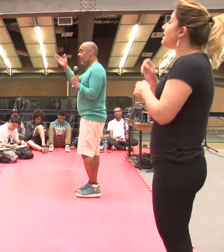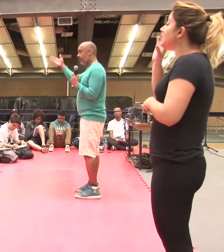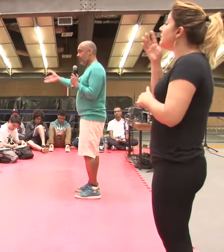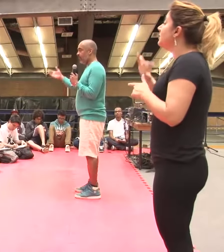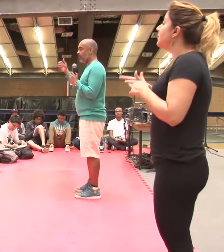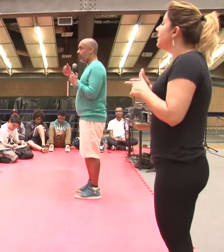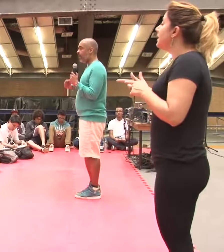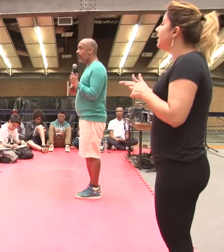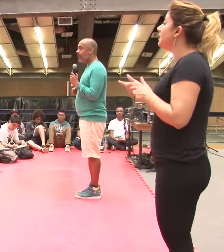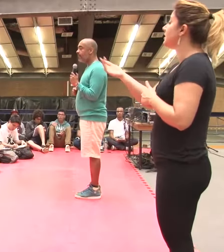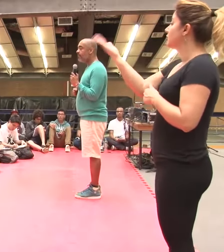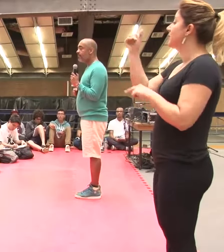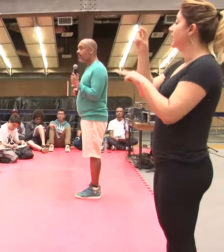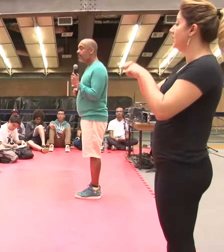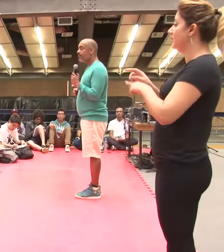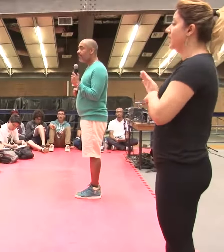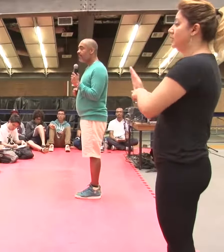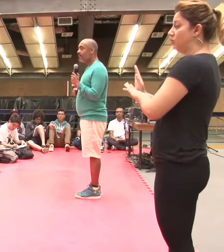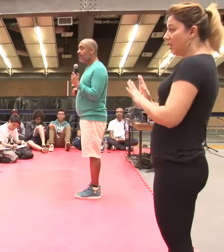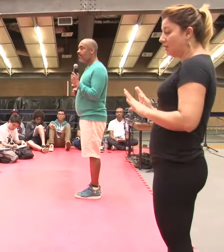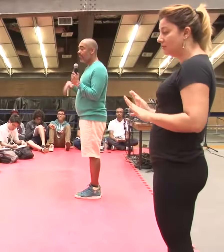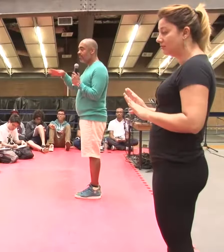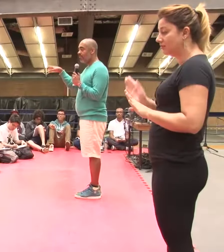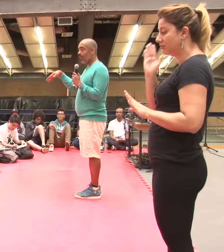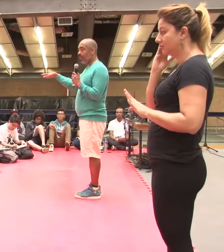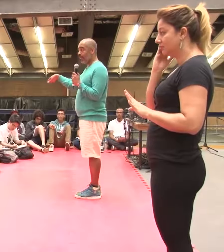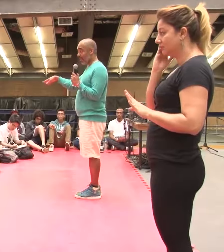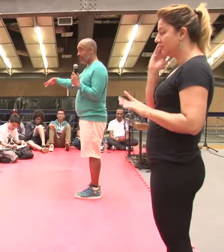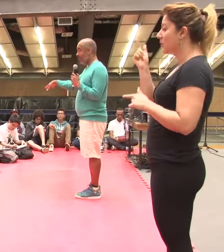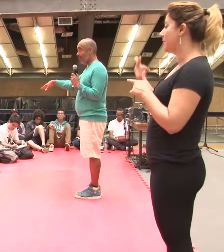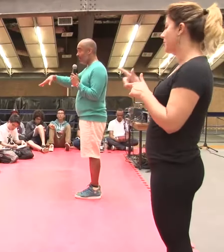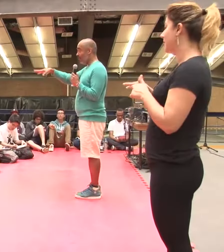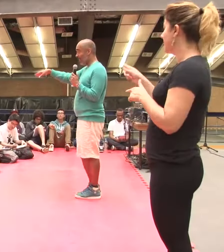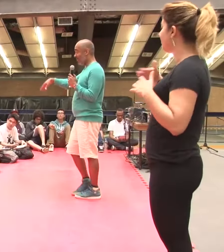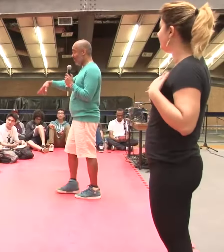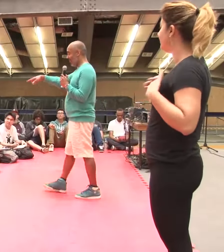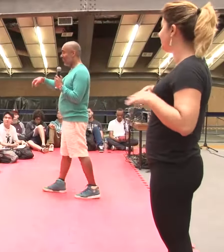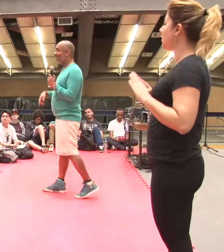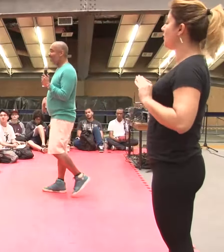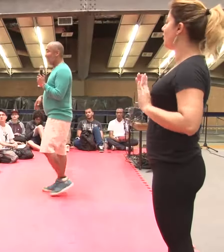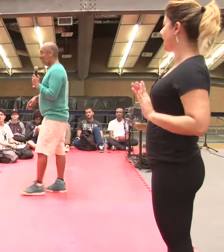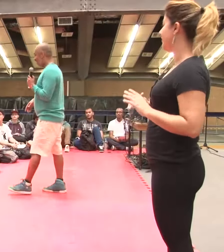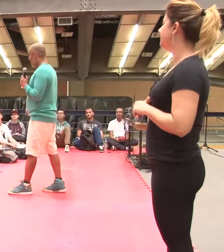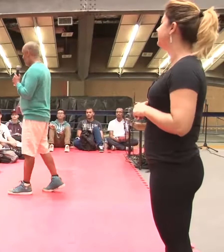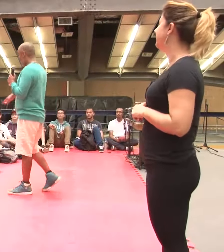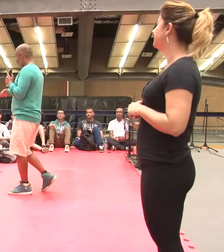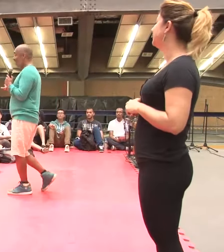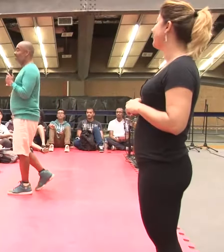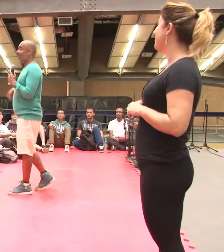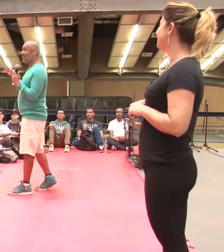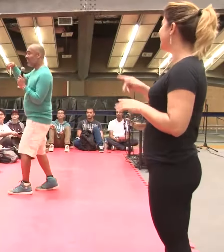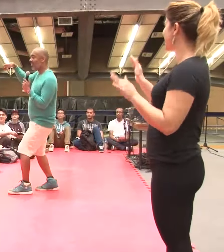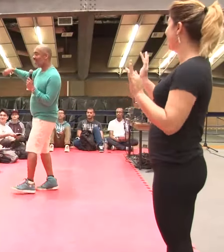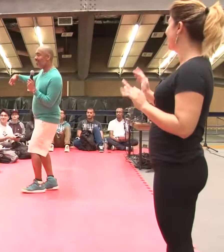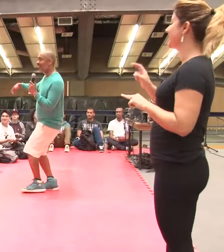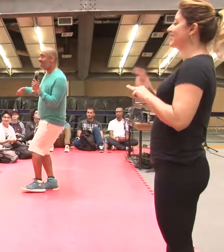problema? Providenciar uma cadeira. Não que seja um problema, acho que ela está melhor acomodada do que. Né? Está super feliz